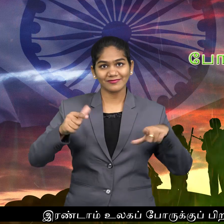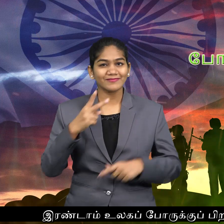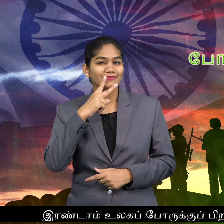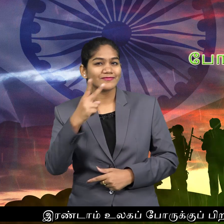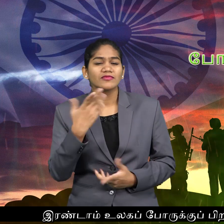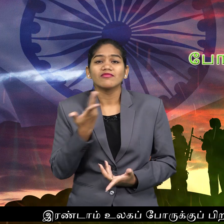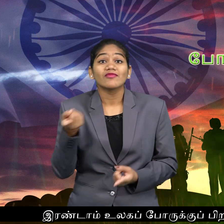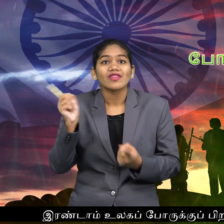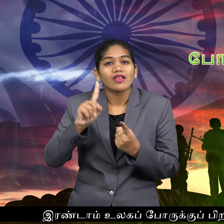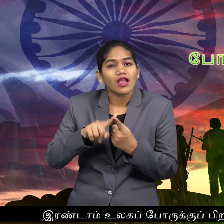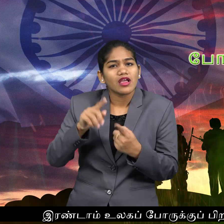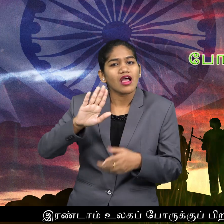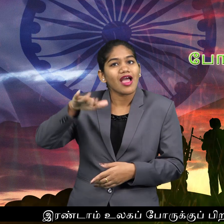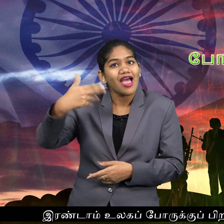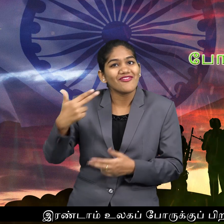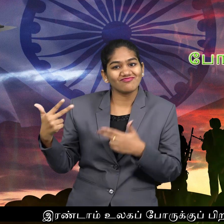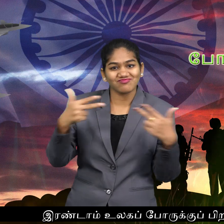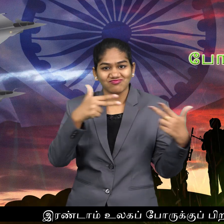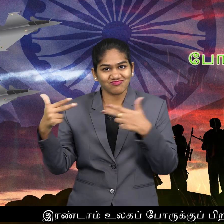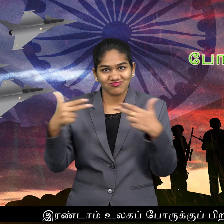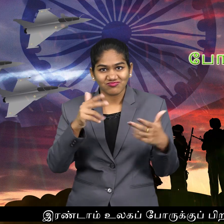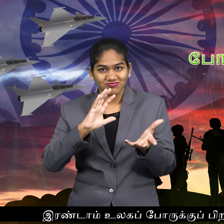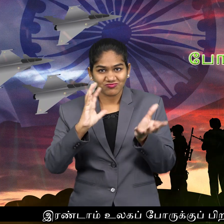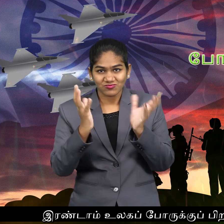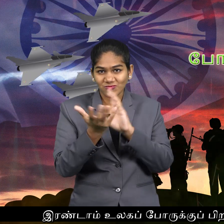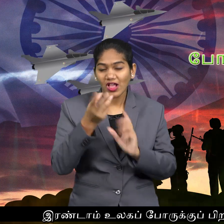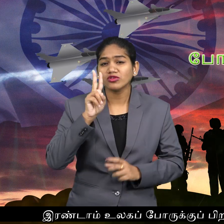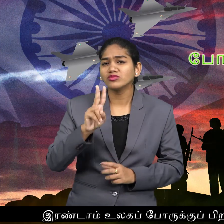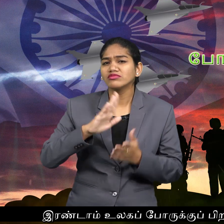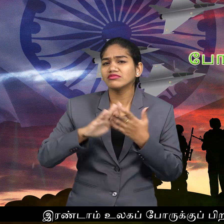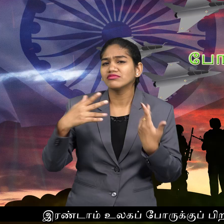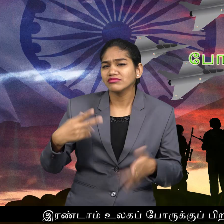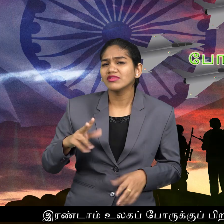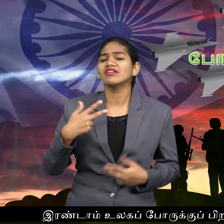இரண்டாம் உலகப் போருக்குப் பிறகு என்ன நடந்தது என்று பார்ப்போம்.